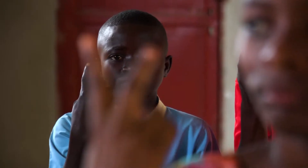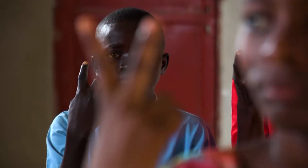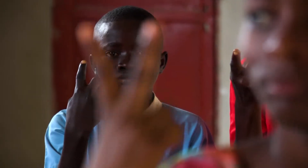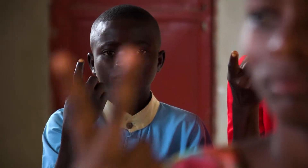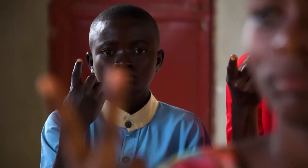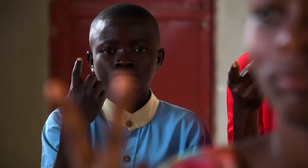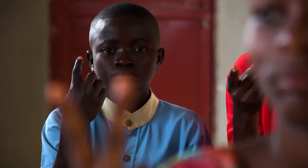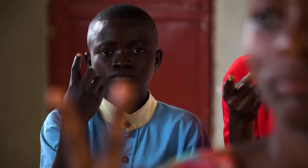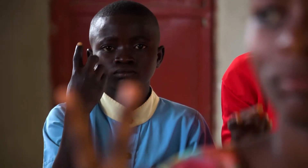S